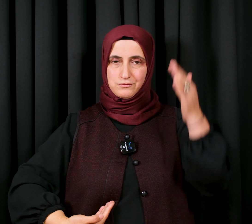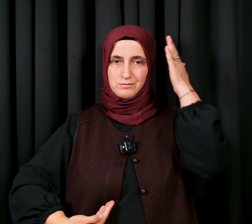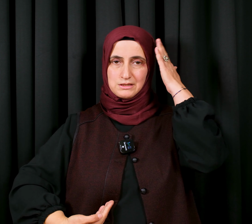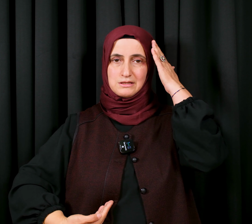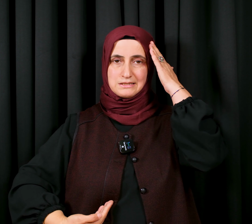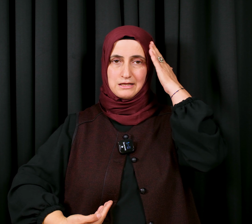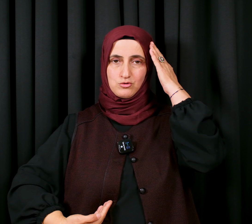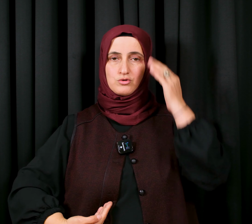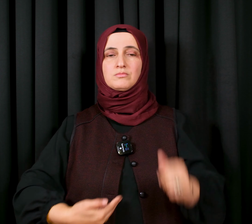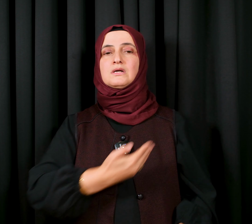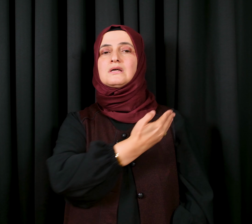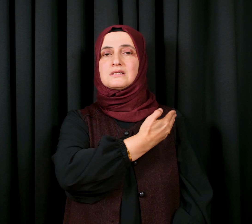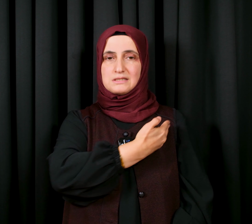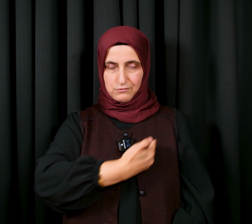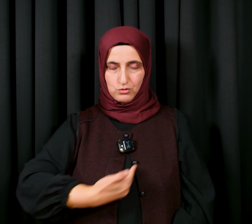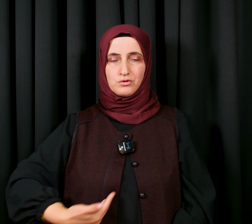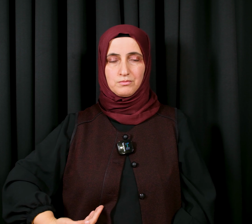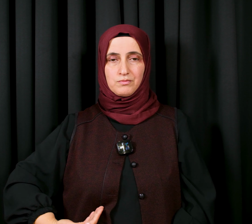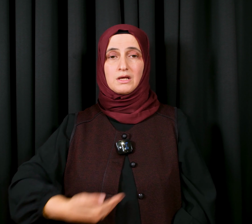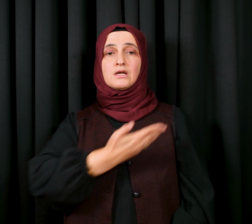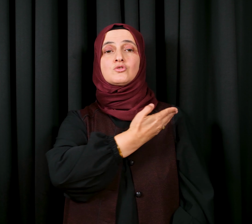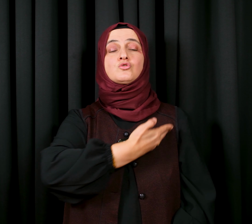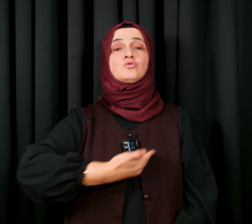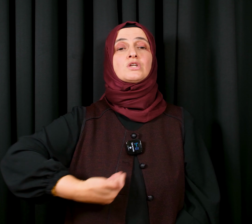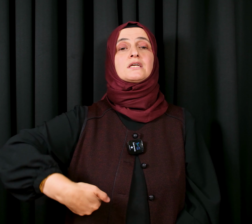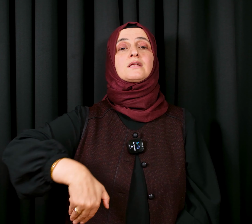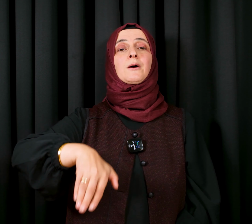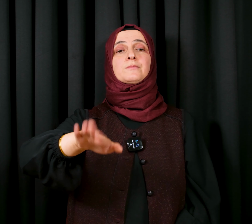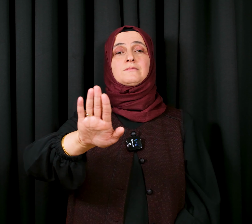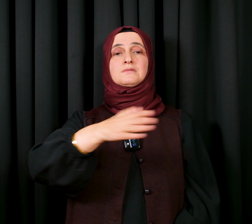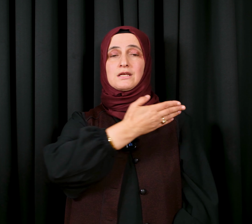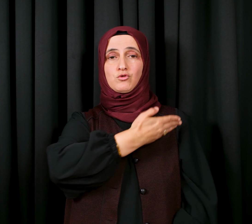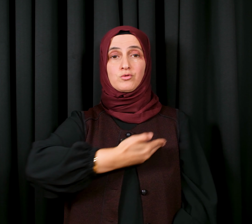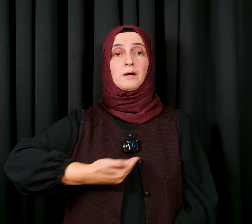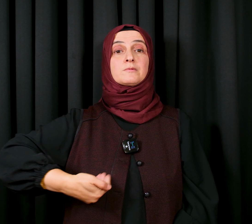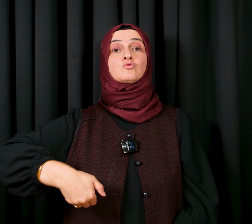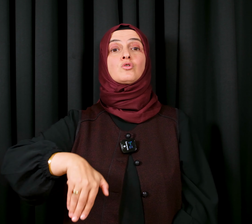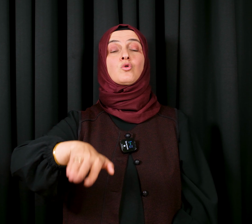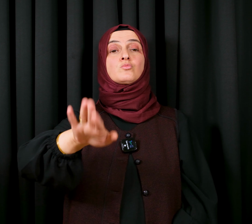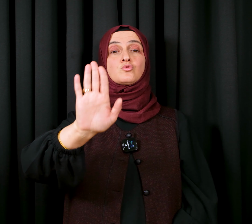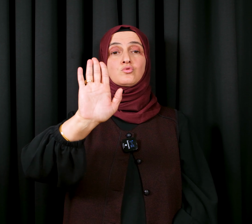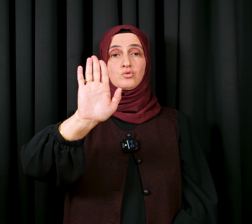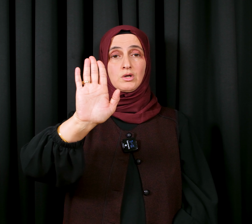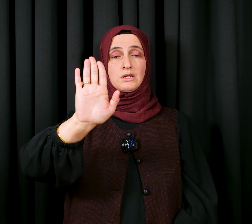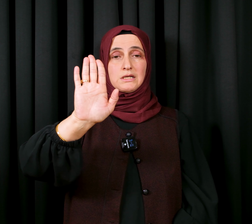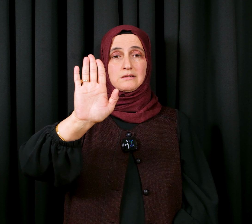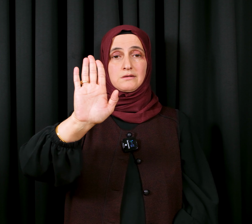kafamla da destekliyorum. Seviyorum. Şu şekilde yaptım. Seviyorum yaptım. Sonra olumsuzluk hareketini